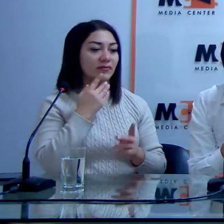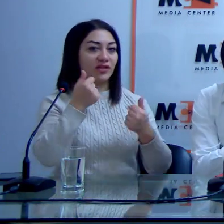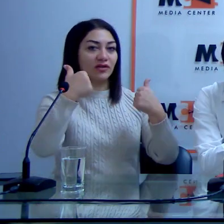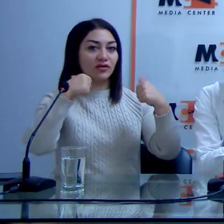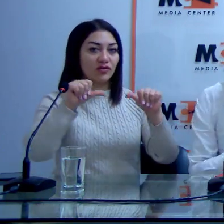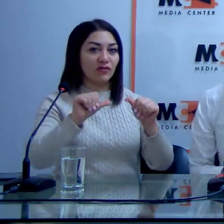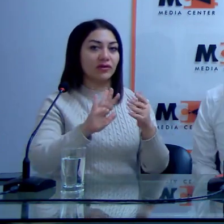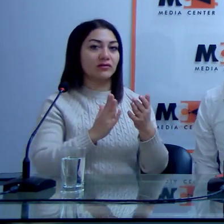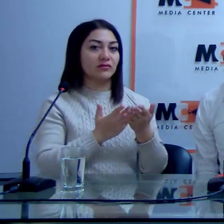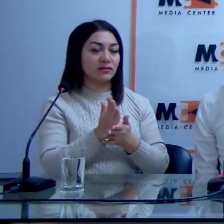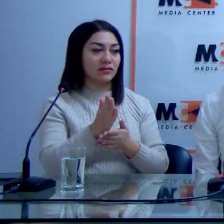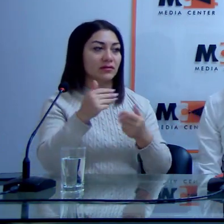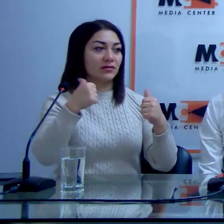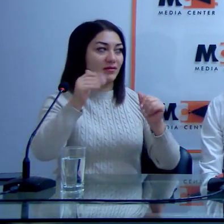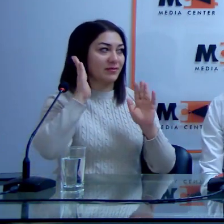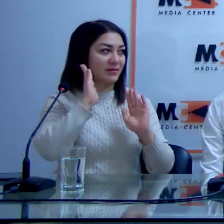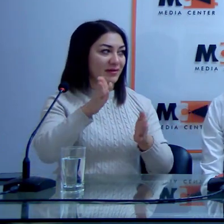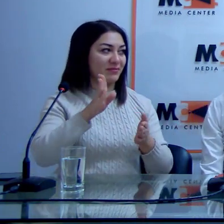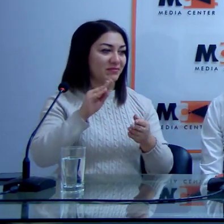Քաղաքական մասնակցություն